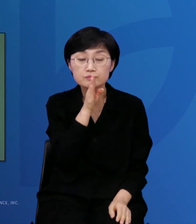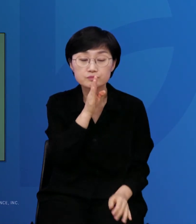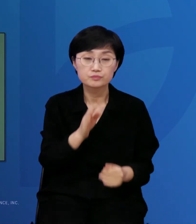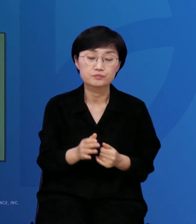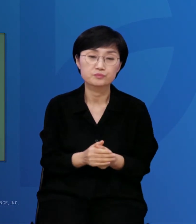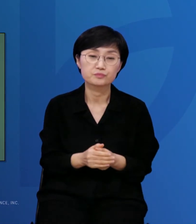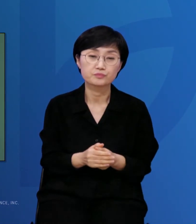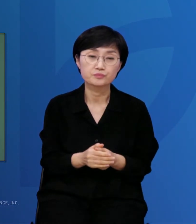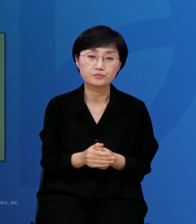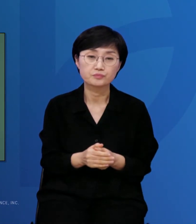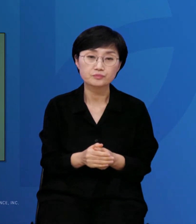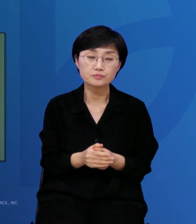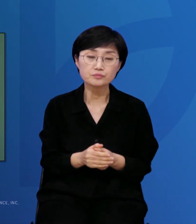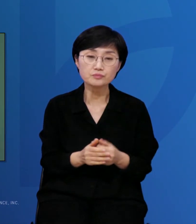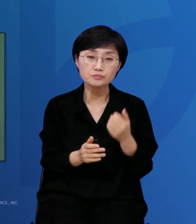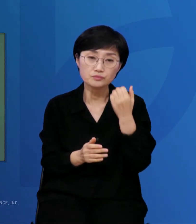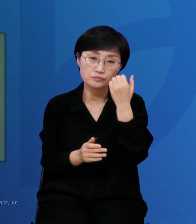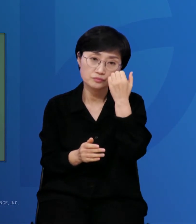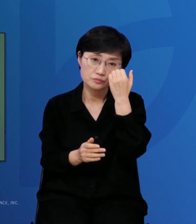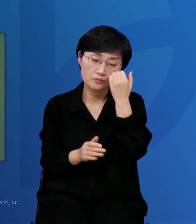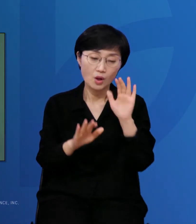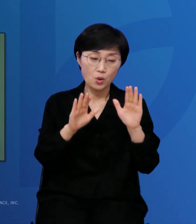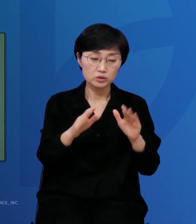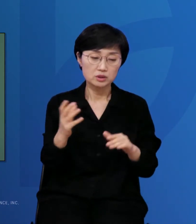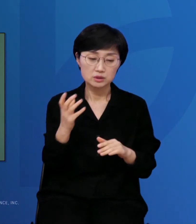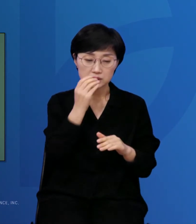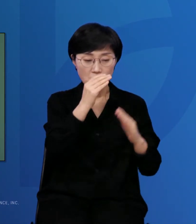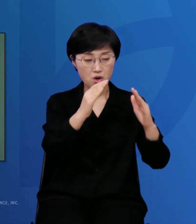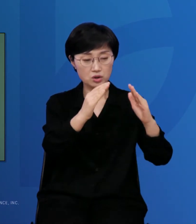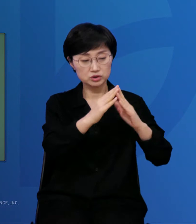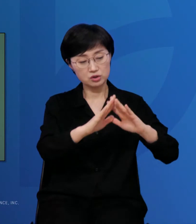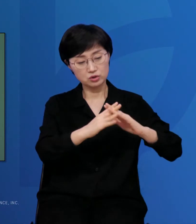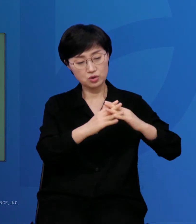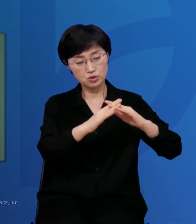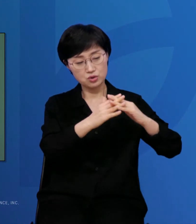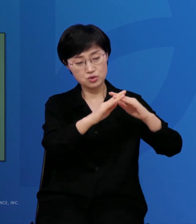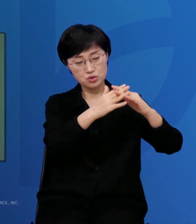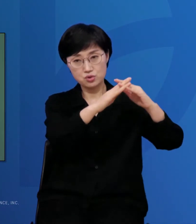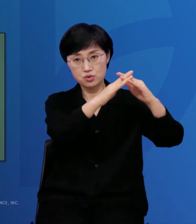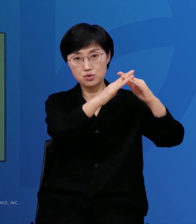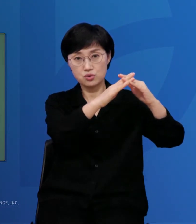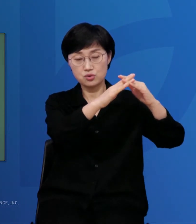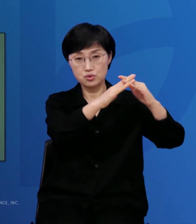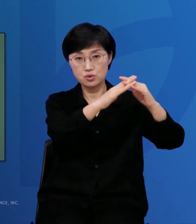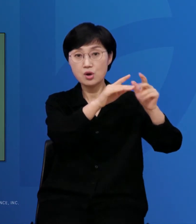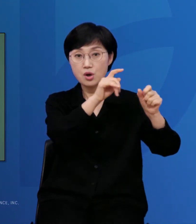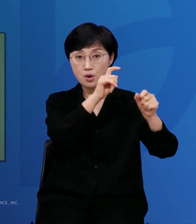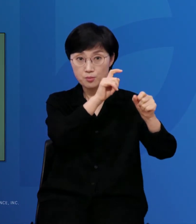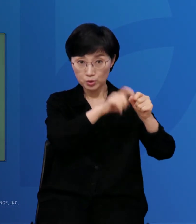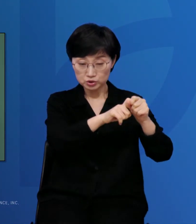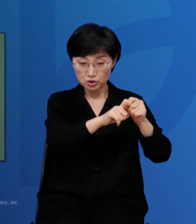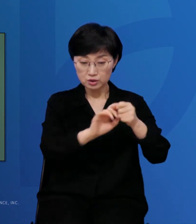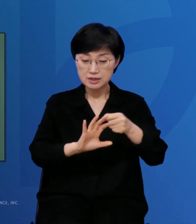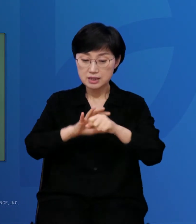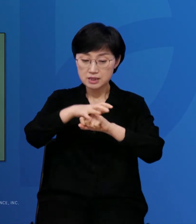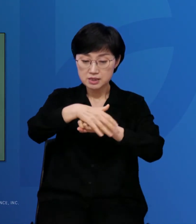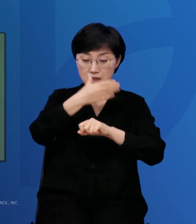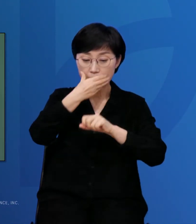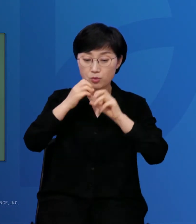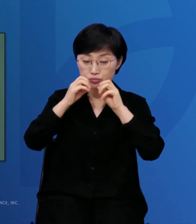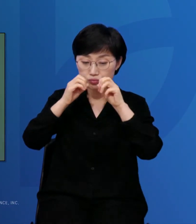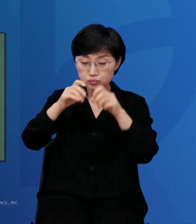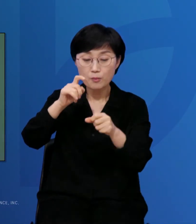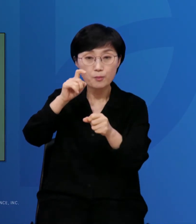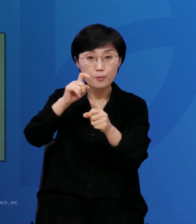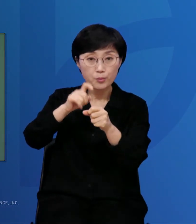今天耶稣在给着我们永恒的世界这方面的答案。 지금 이 성전 건축을 하기 위해서 세계 복음을 하기 위해서 가장 중요한 게